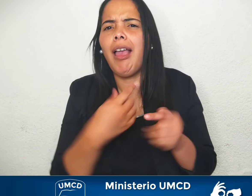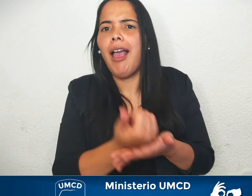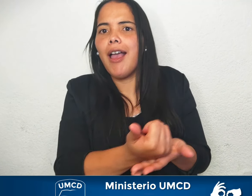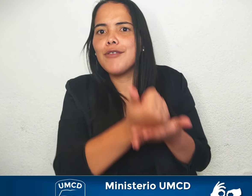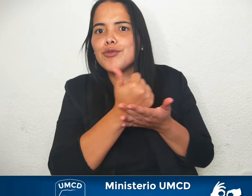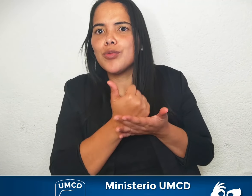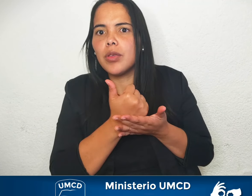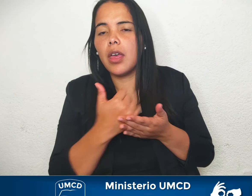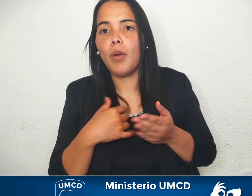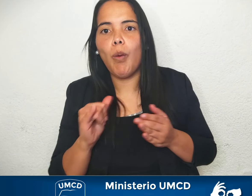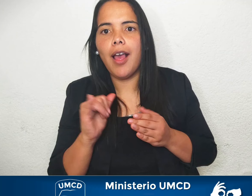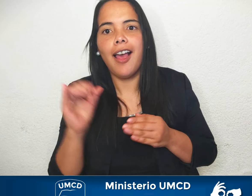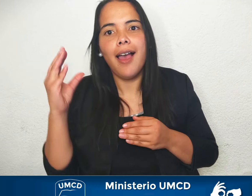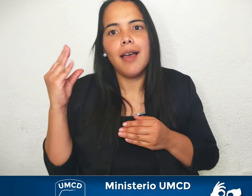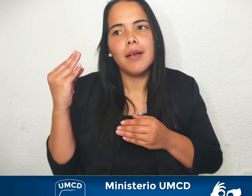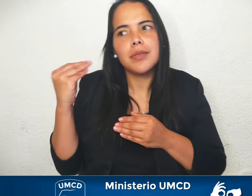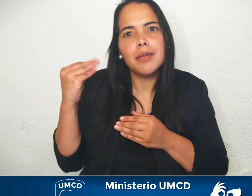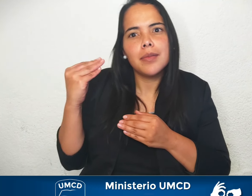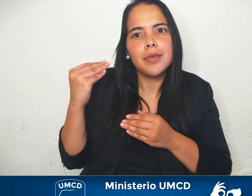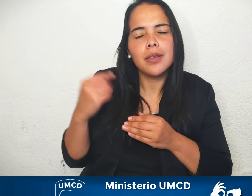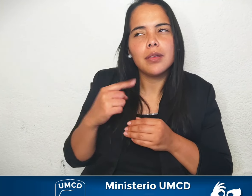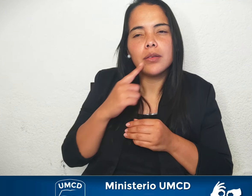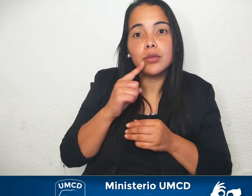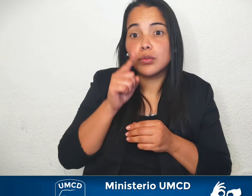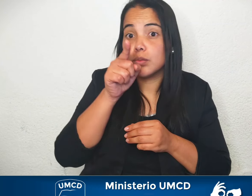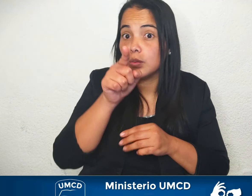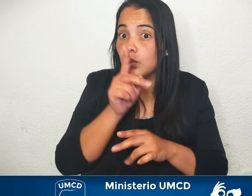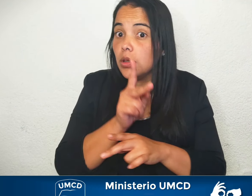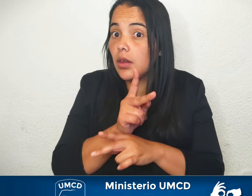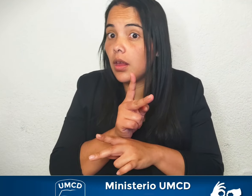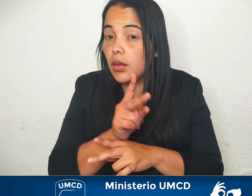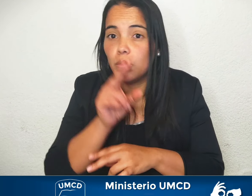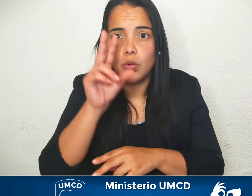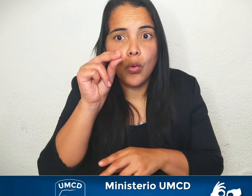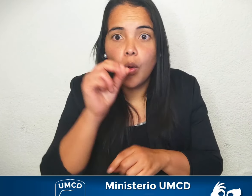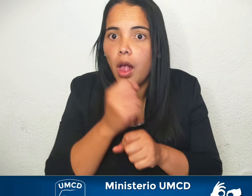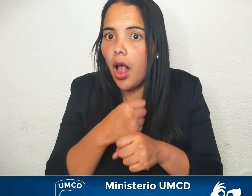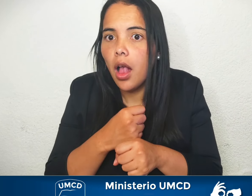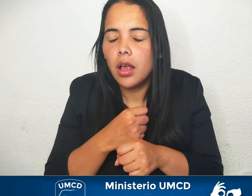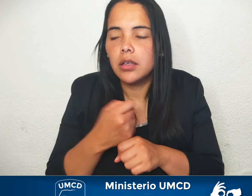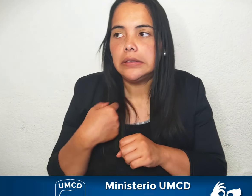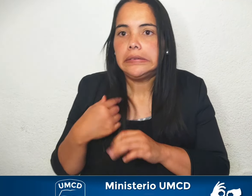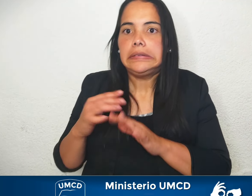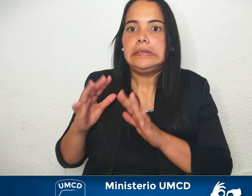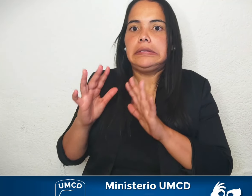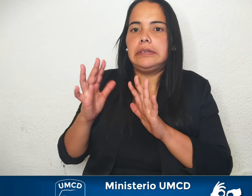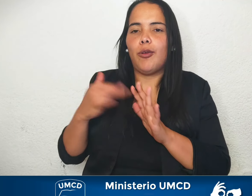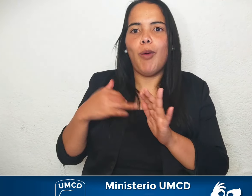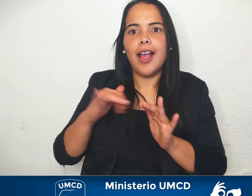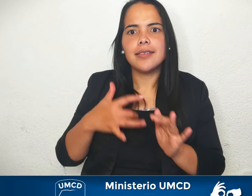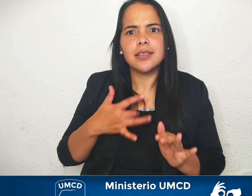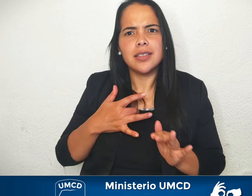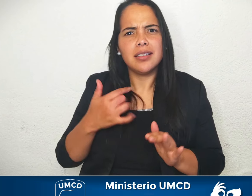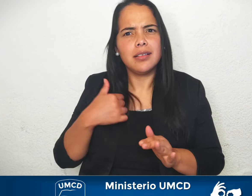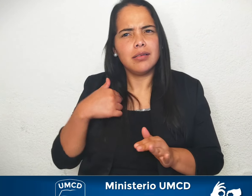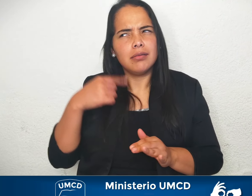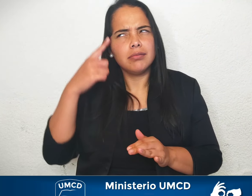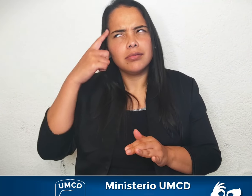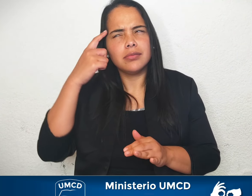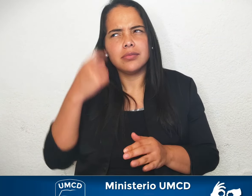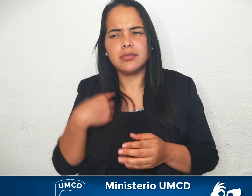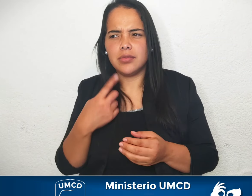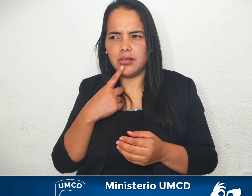sobre todo en la vida del creyente, y en otras veces tal vez no se la menciona por el mismo hecho de no caer en esa